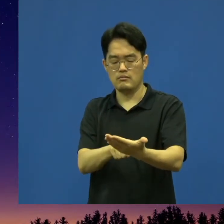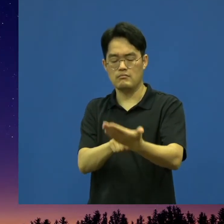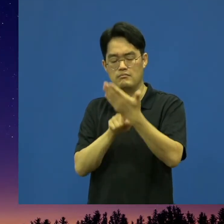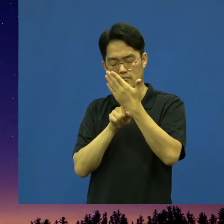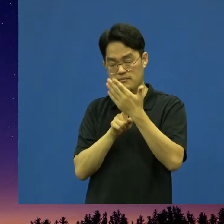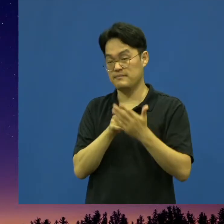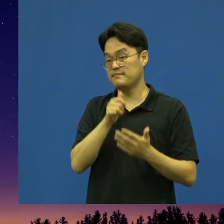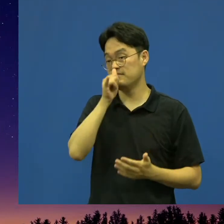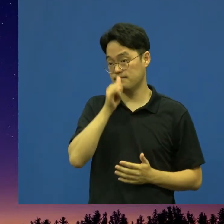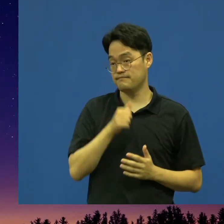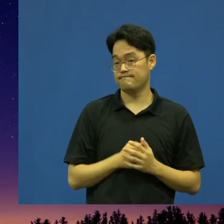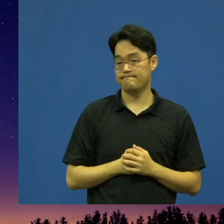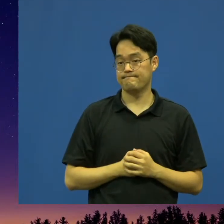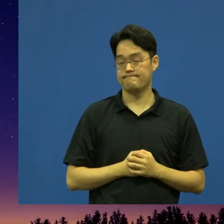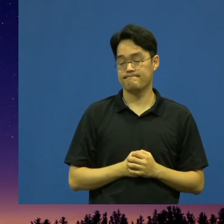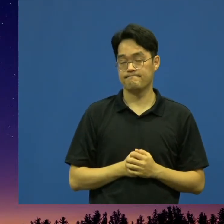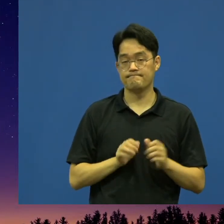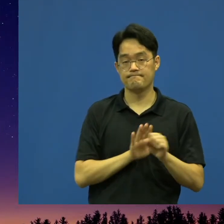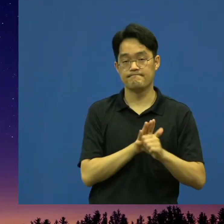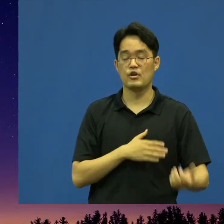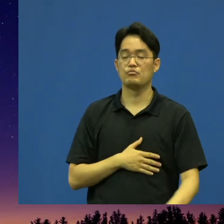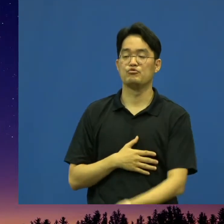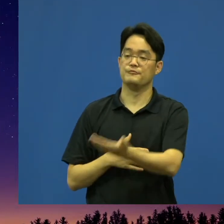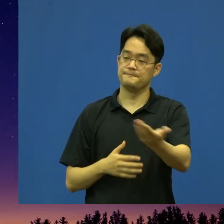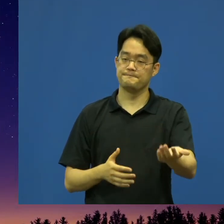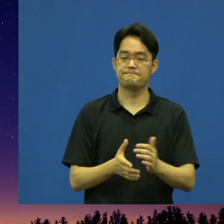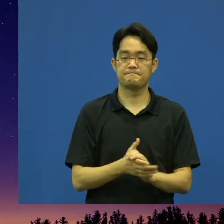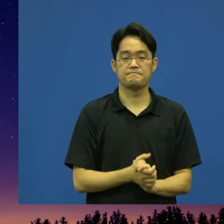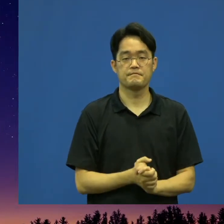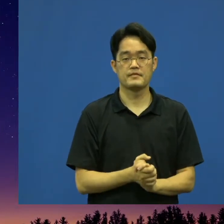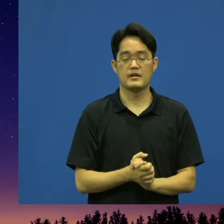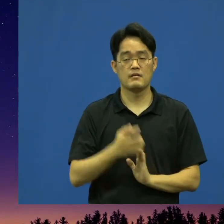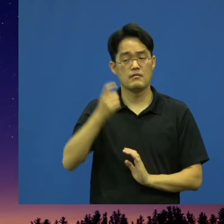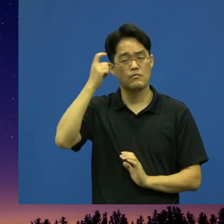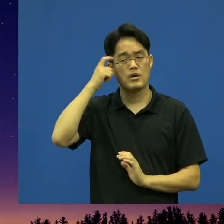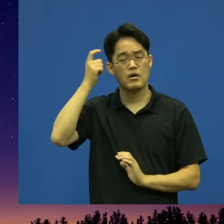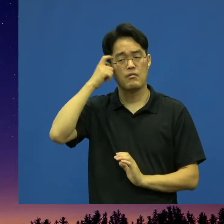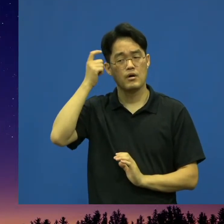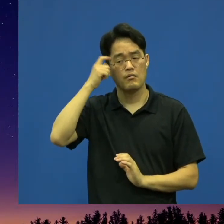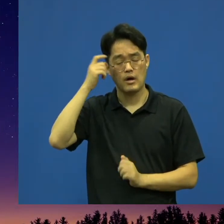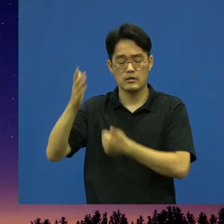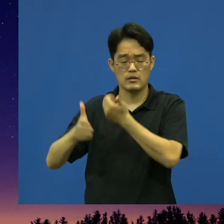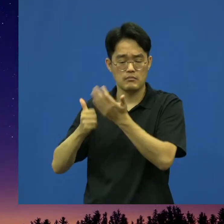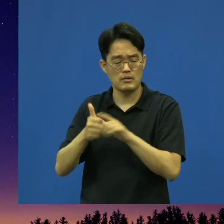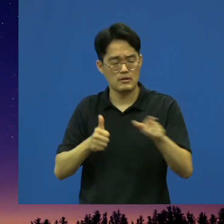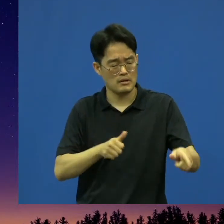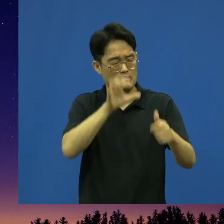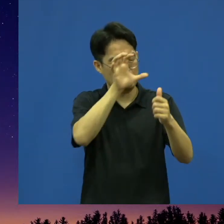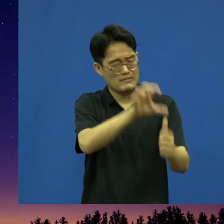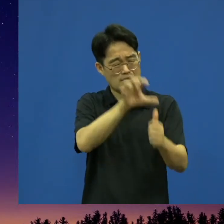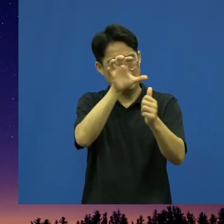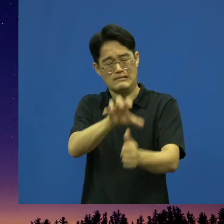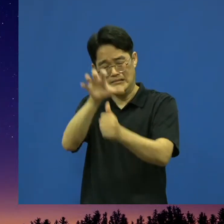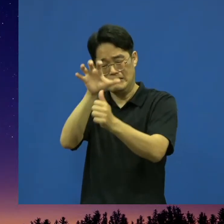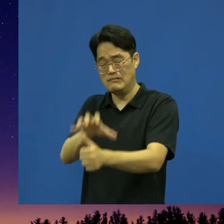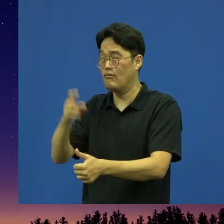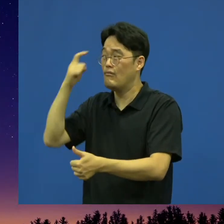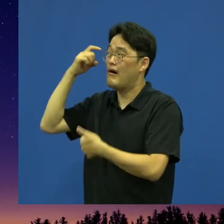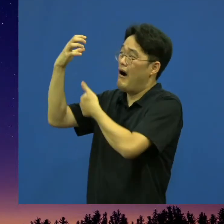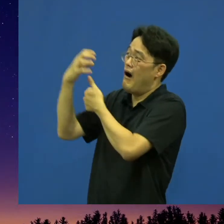있어요. 사랑하는 여러분, 왜 그런 일을 허락하시는지 우린 다 이해할 수 없어요.